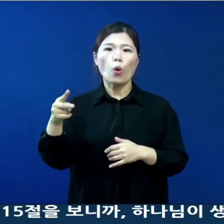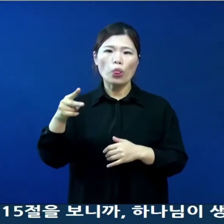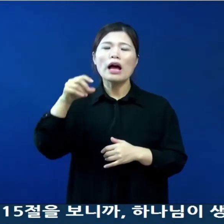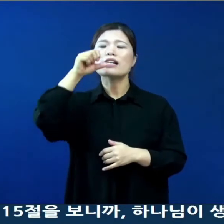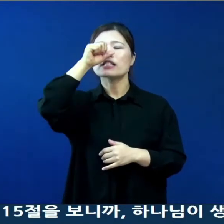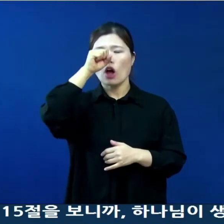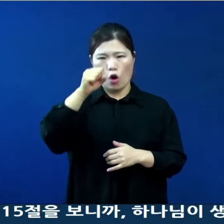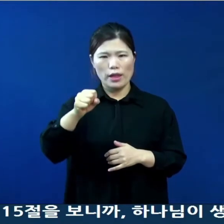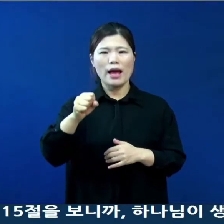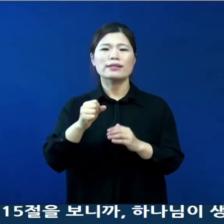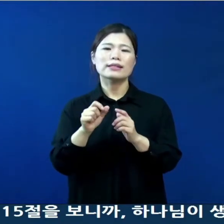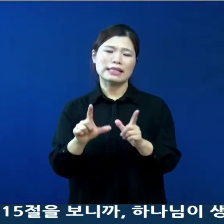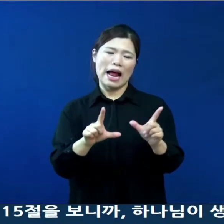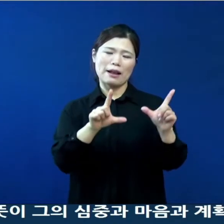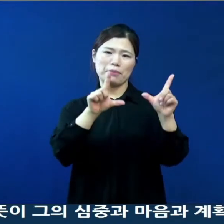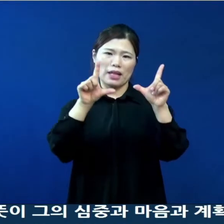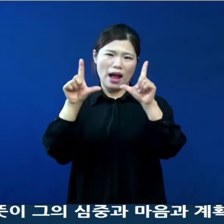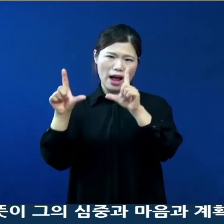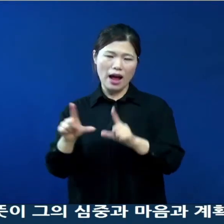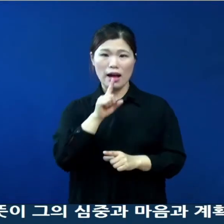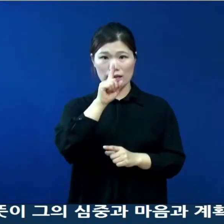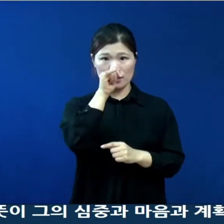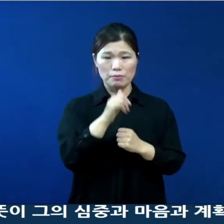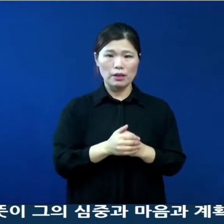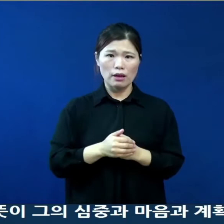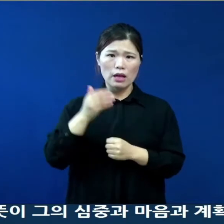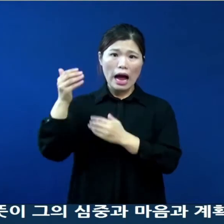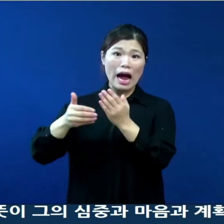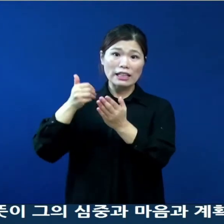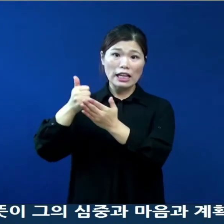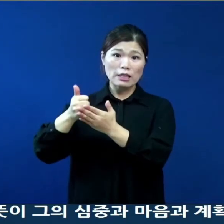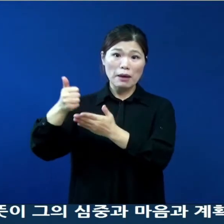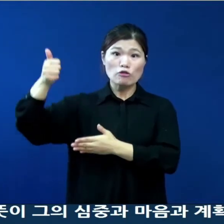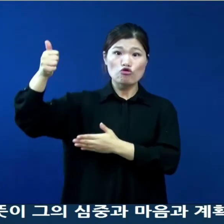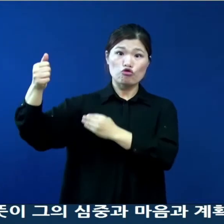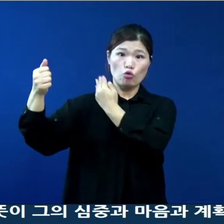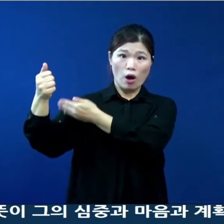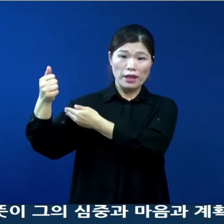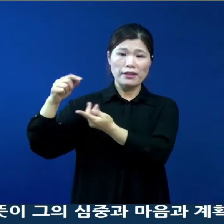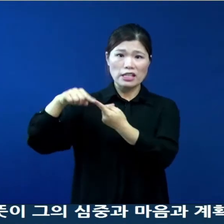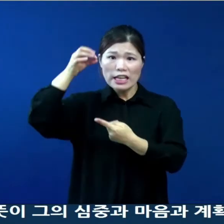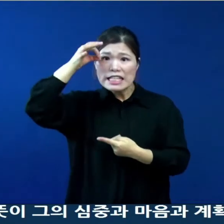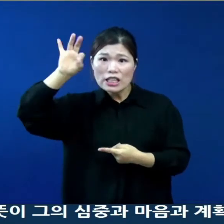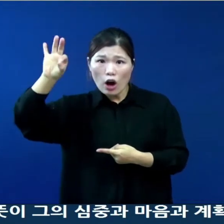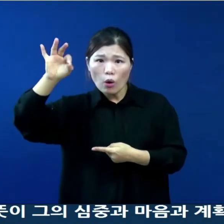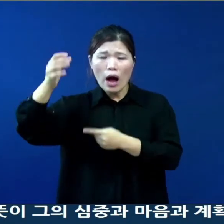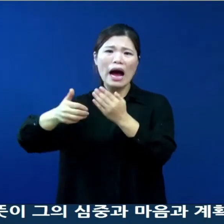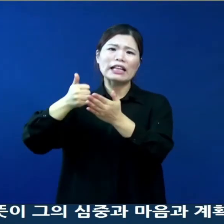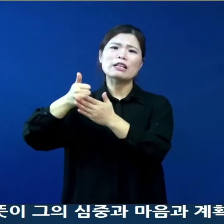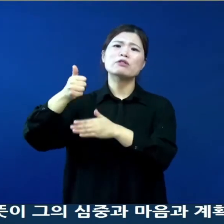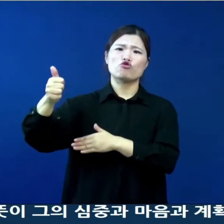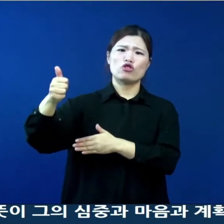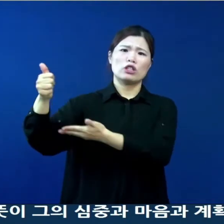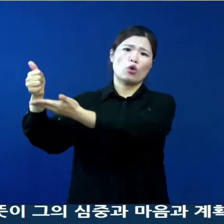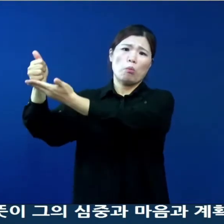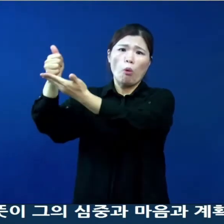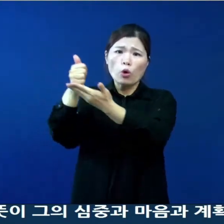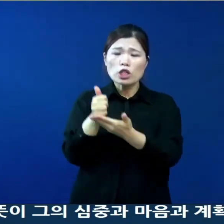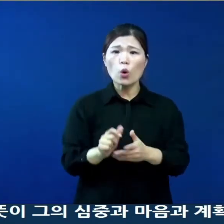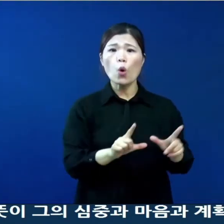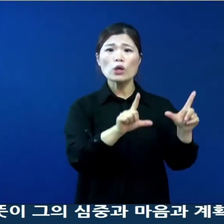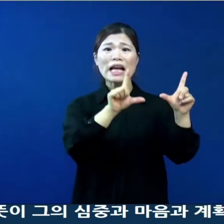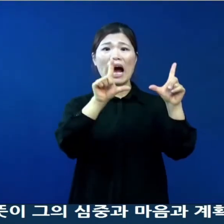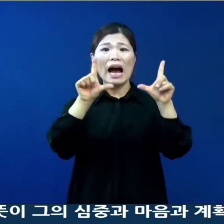보시기에 선한 삶이라고 하는 거죠. 하나님의 주권을 인정하는 삶, 하나님을 주인으로 모시고 살아가는 삶이